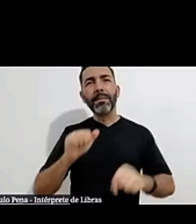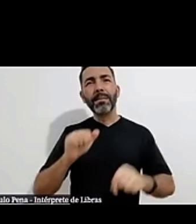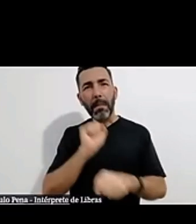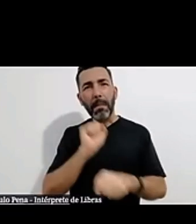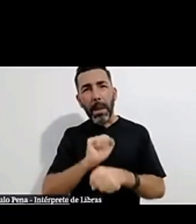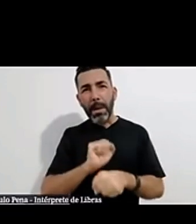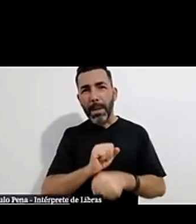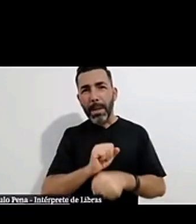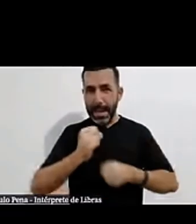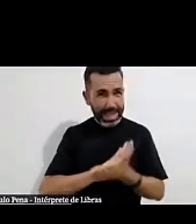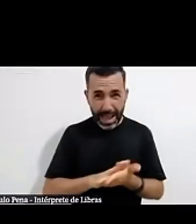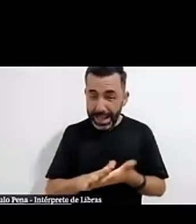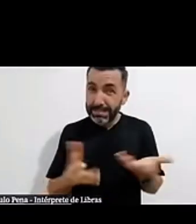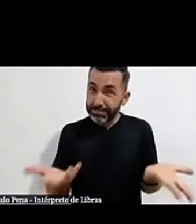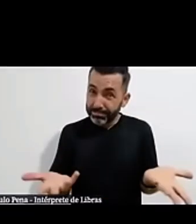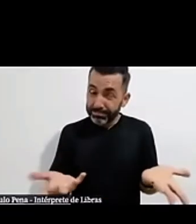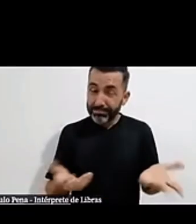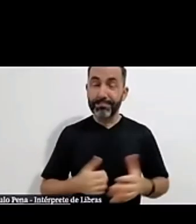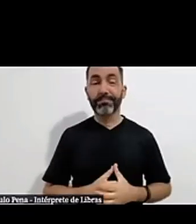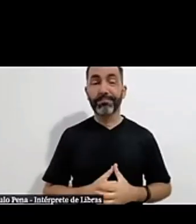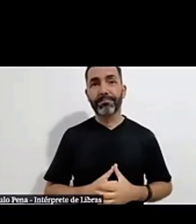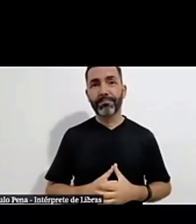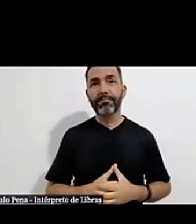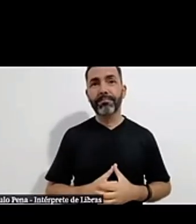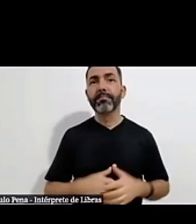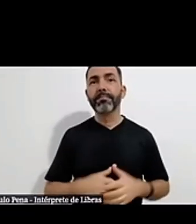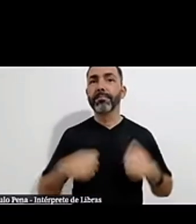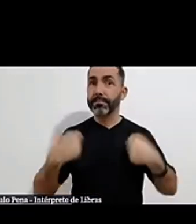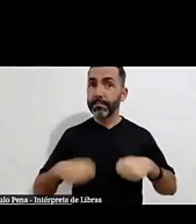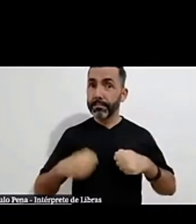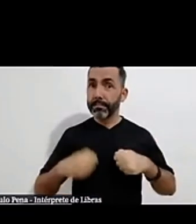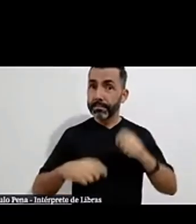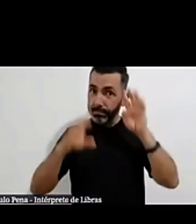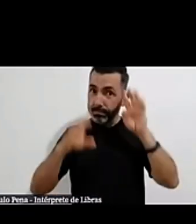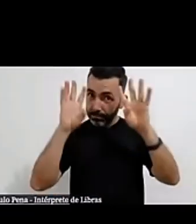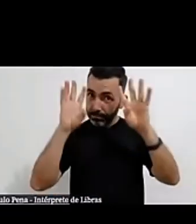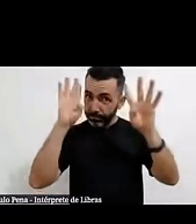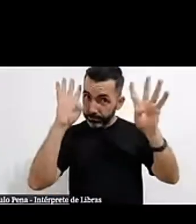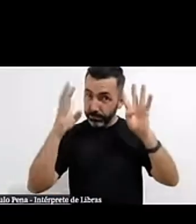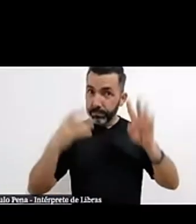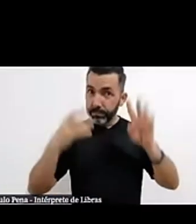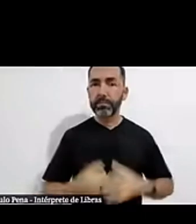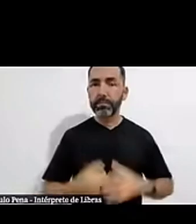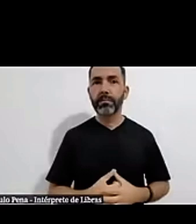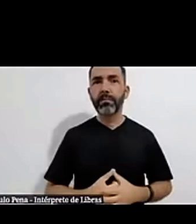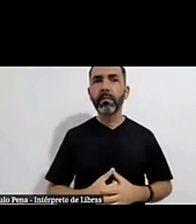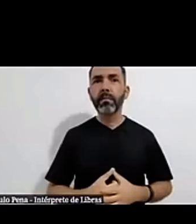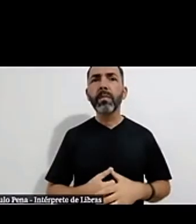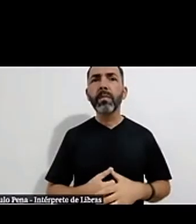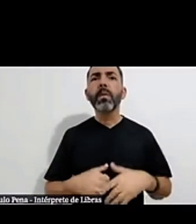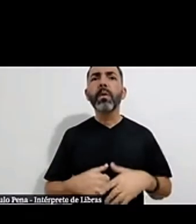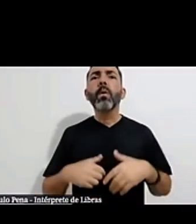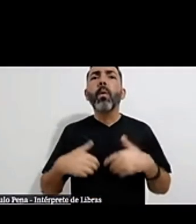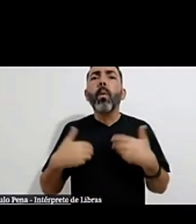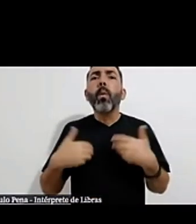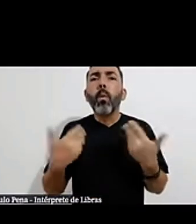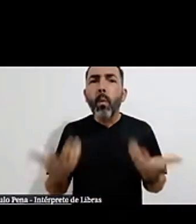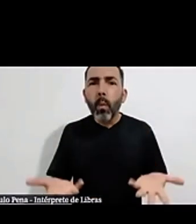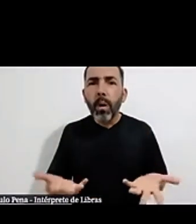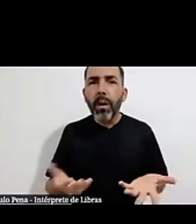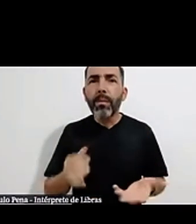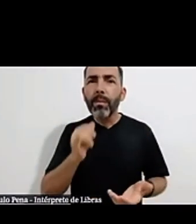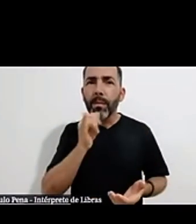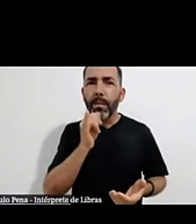atento a todos esses fatores, né? Uma pergunta: quais são as causas e quais são